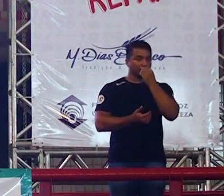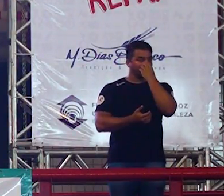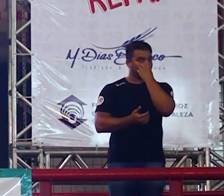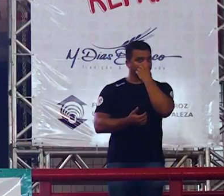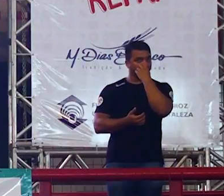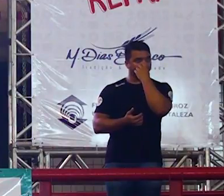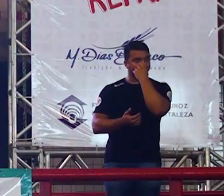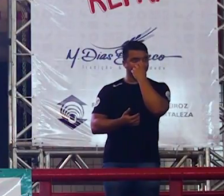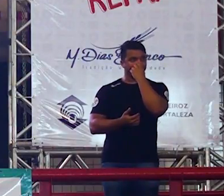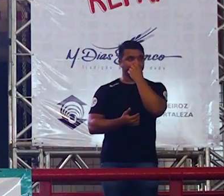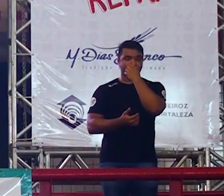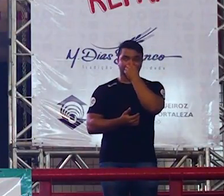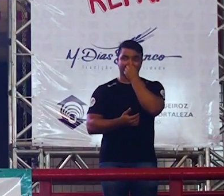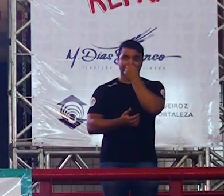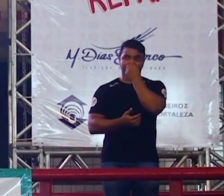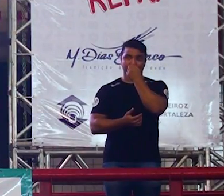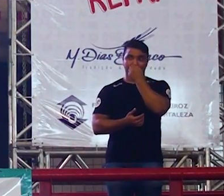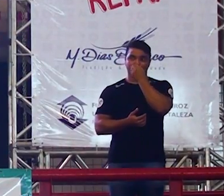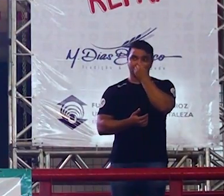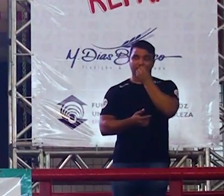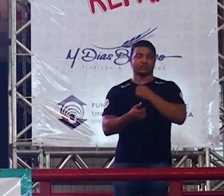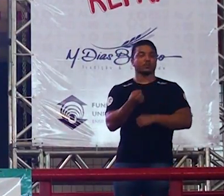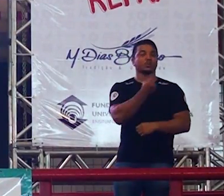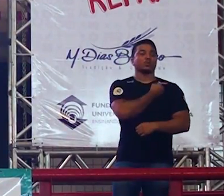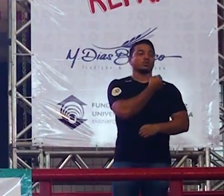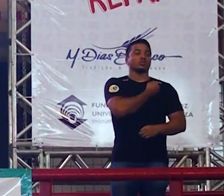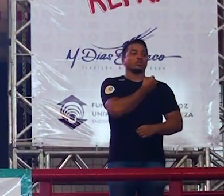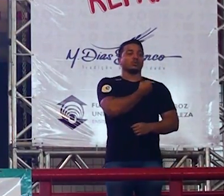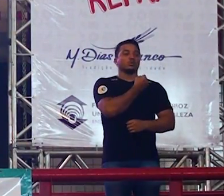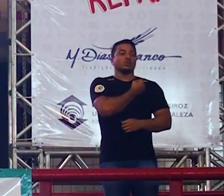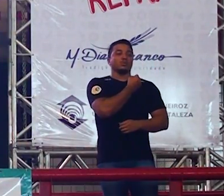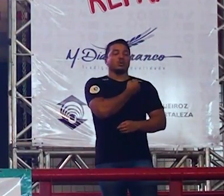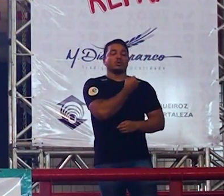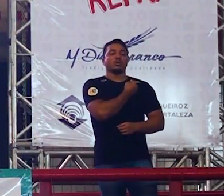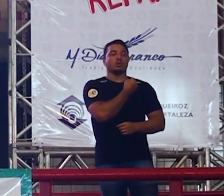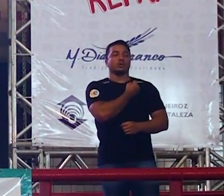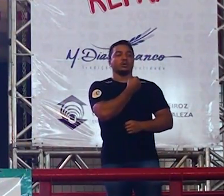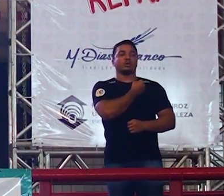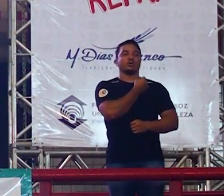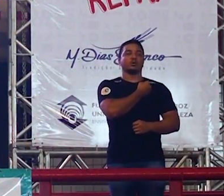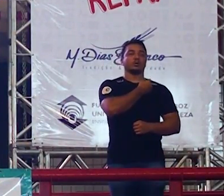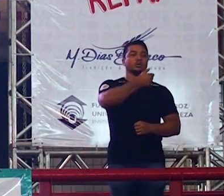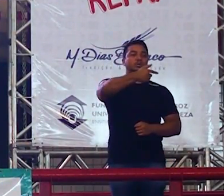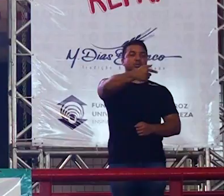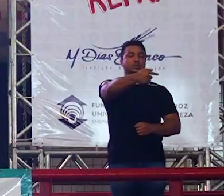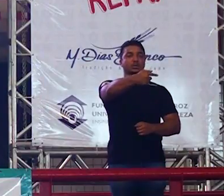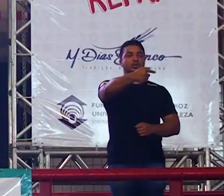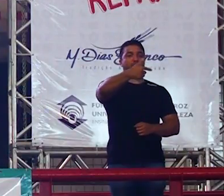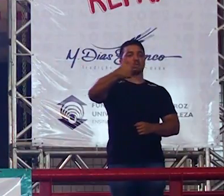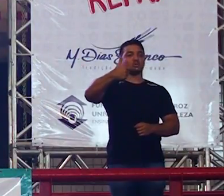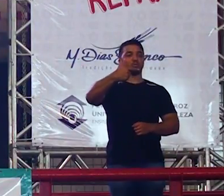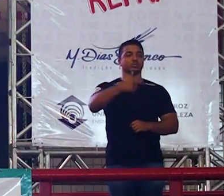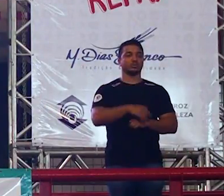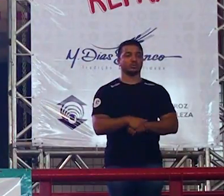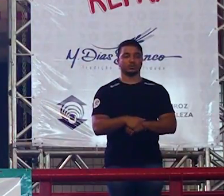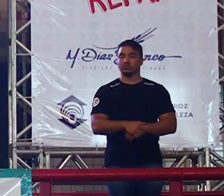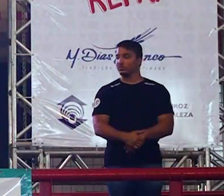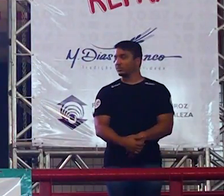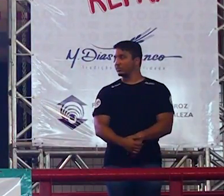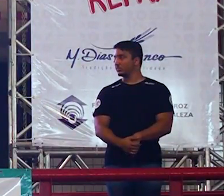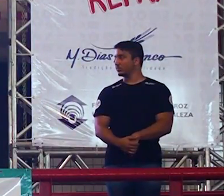por gentileza, vocês chegam aí na página, deixa eu achar aqui, pronto, página 72.